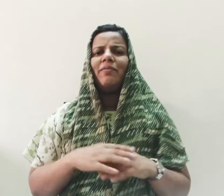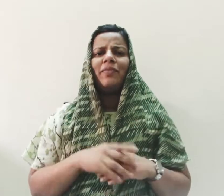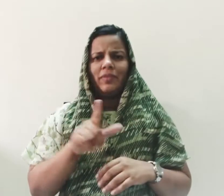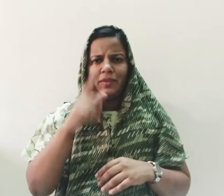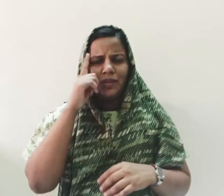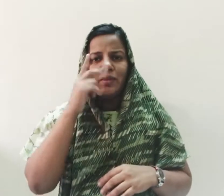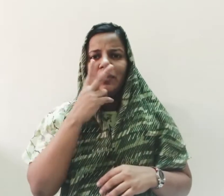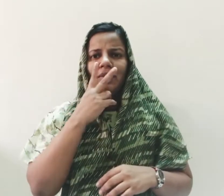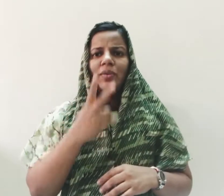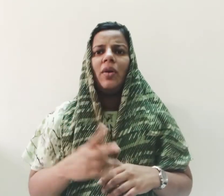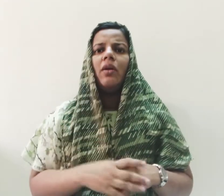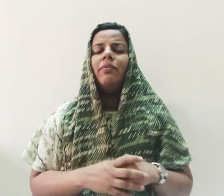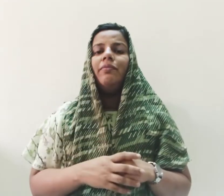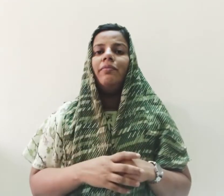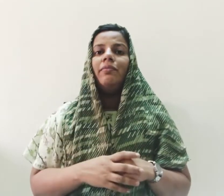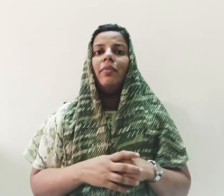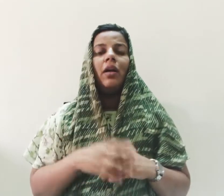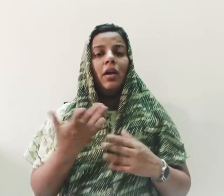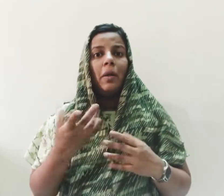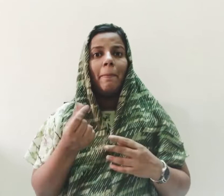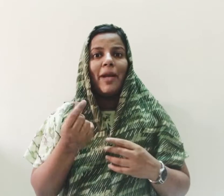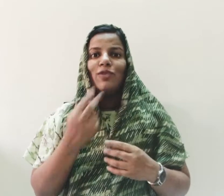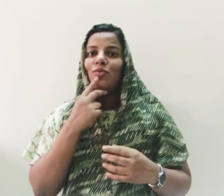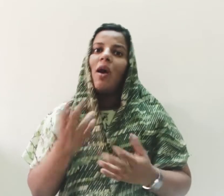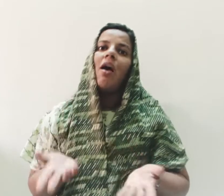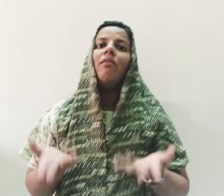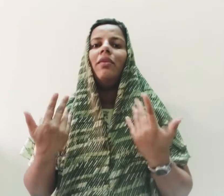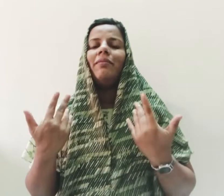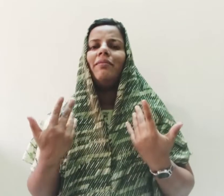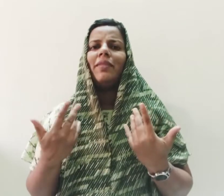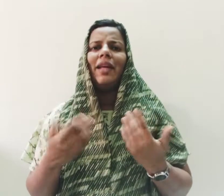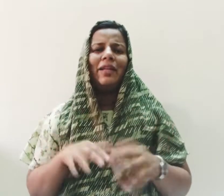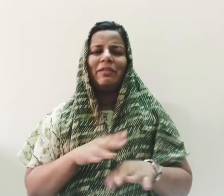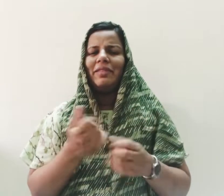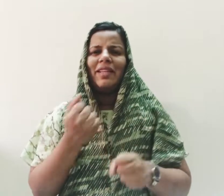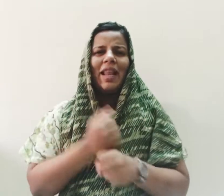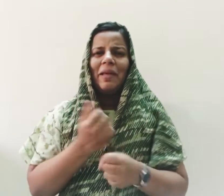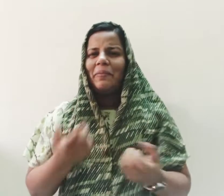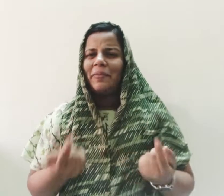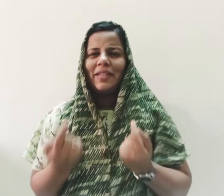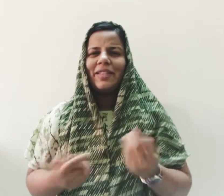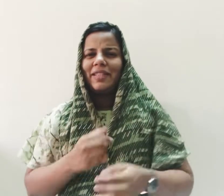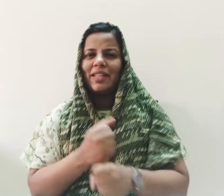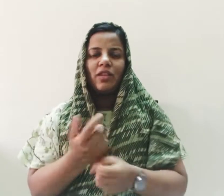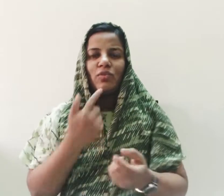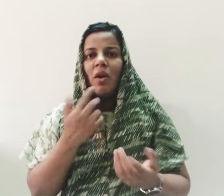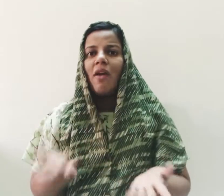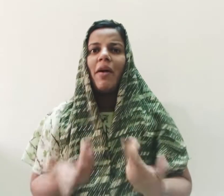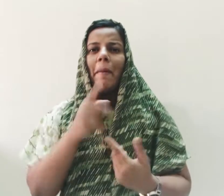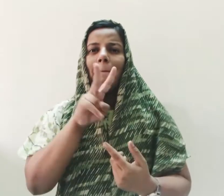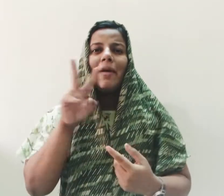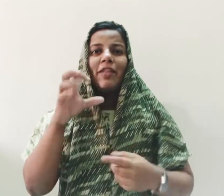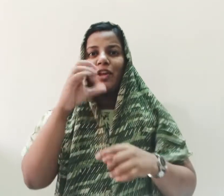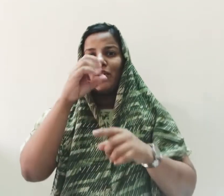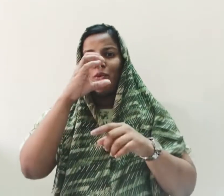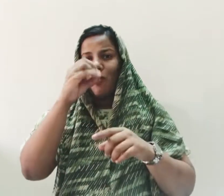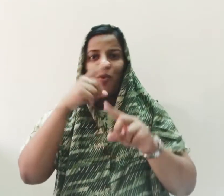ഒന്ന് ചിന്തിച്ചു നോക്കിക്കേ, ഒരുപക്ഷെ അദ്ദേഹത്തിന് കുറച്ച് പണം ചോദിക്കാമായിരുന്നു, കുറച്ച് വയല് ചോദിക്കാമായിരുന്നു. ആമേൻ. 12 കാളയെ വിട്ടിട്ടാണ് ഞാൻ വന്നത്,